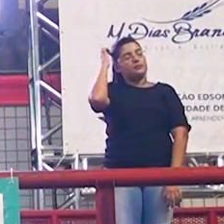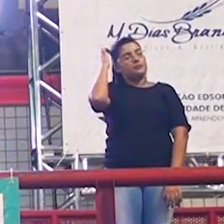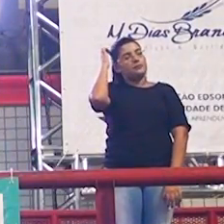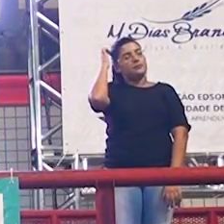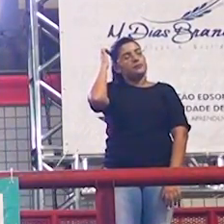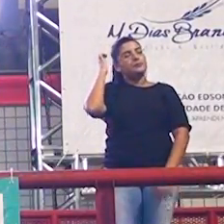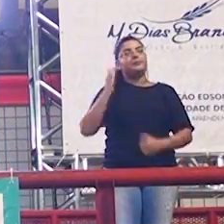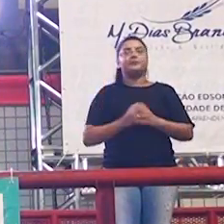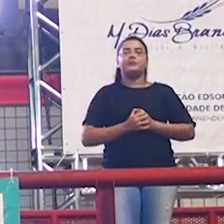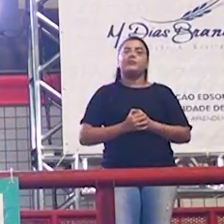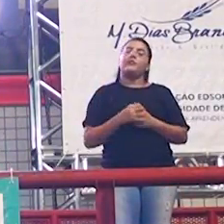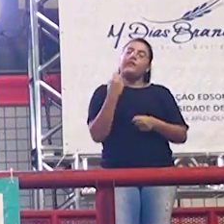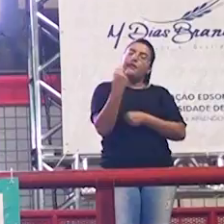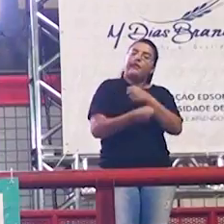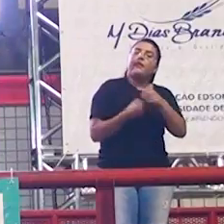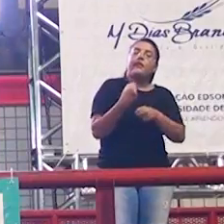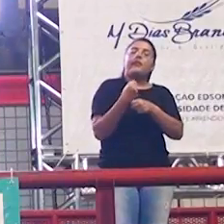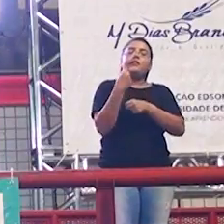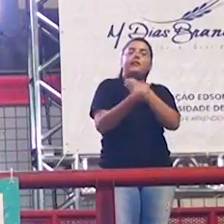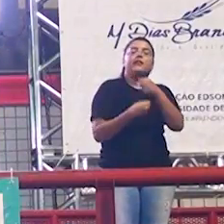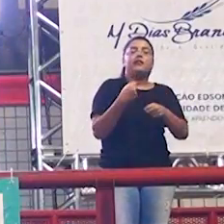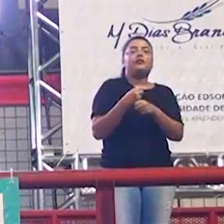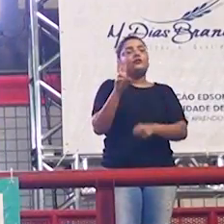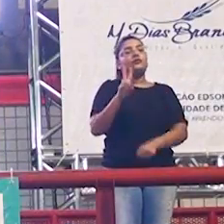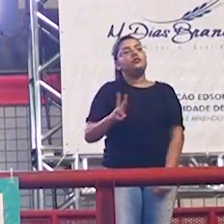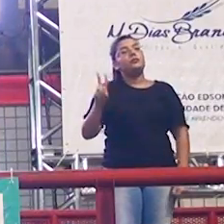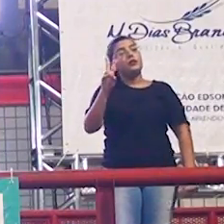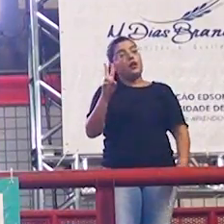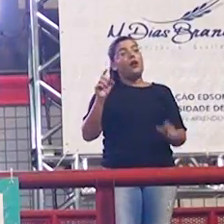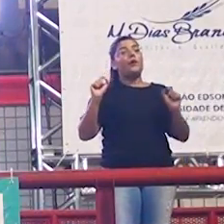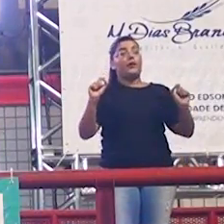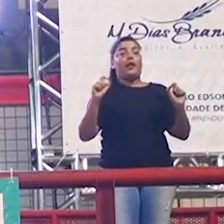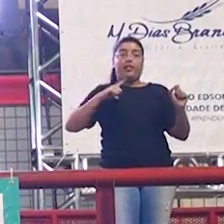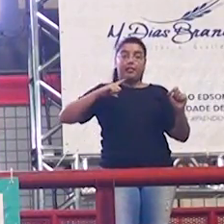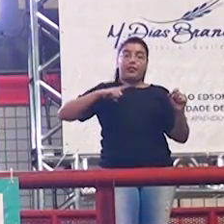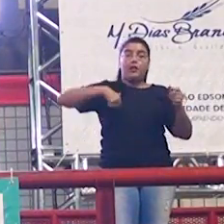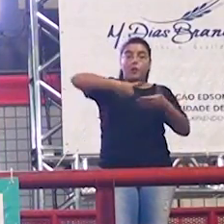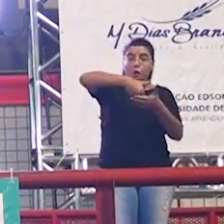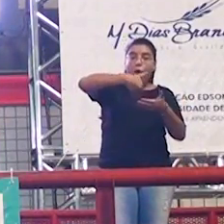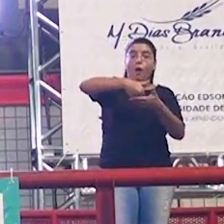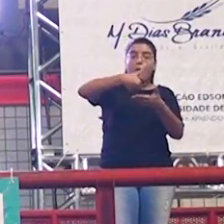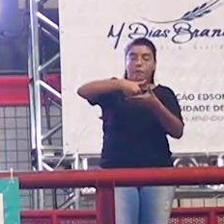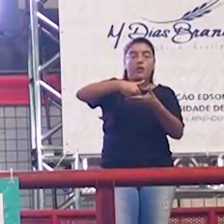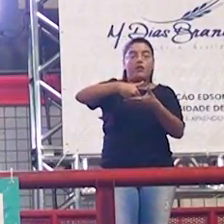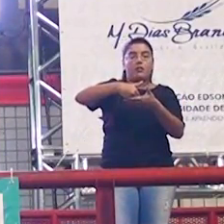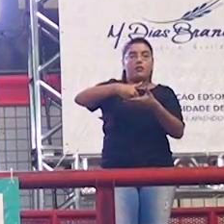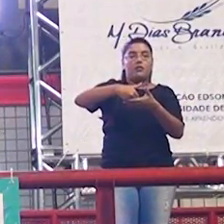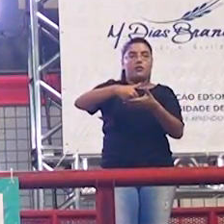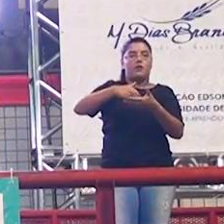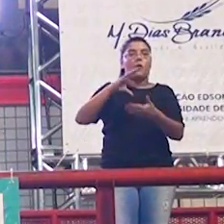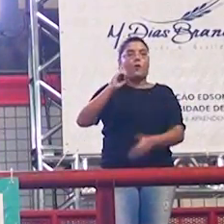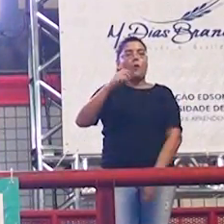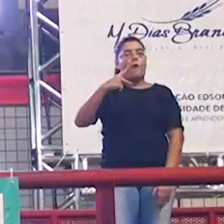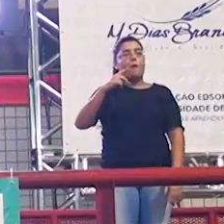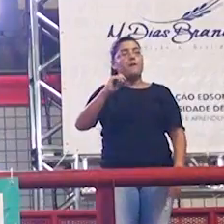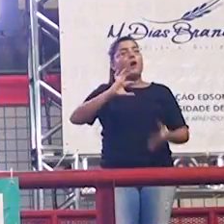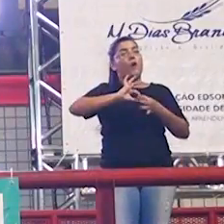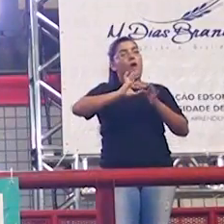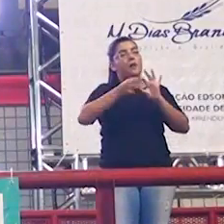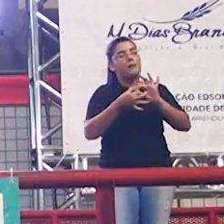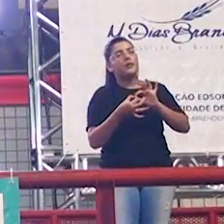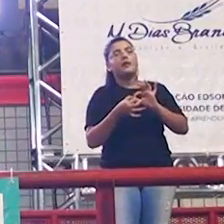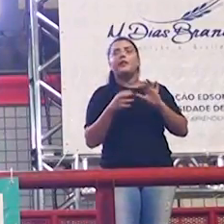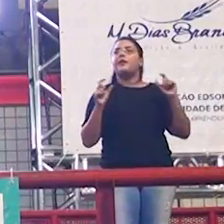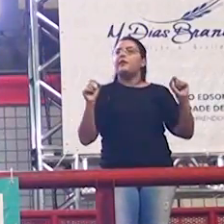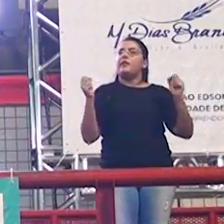Copas. Todos os anos, os vestibulares, quando você tem Copa do Mundo e Olimpíada, usam a Olimpíada e a Copa